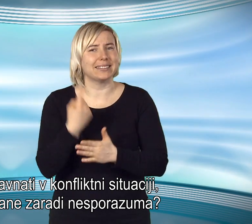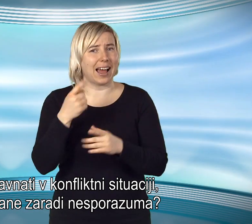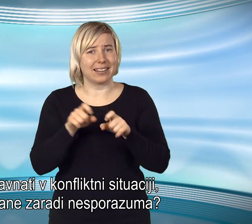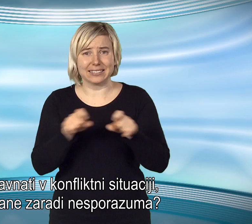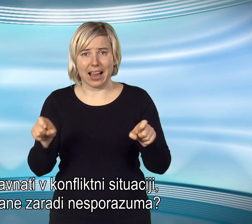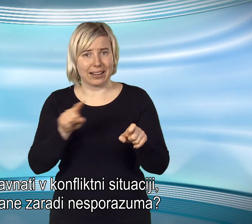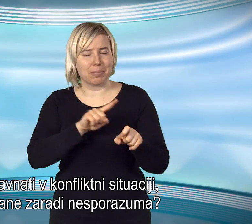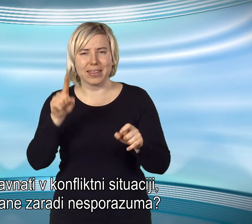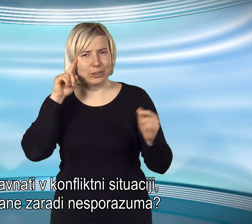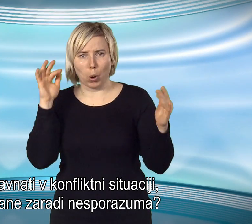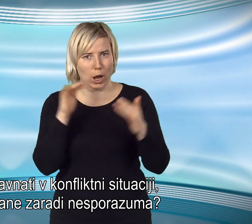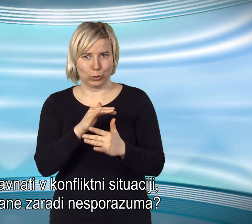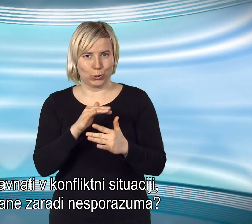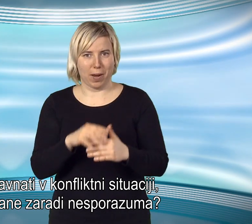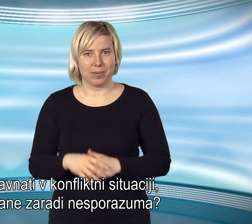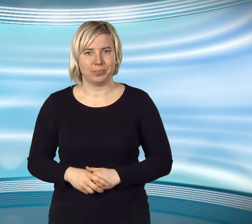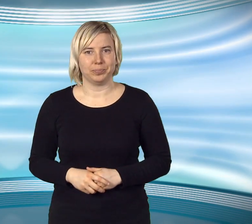nesporazuma?